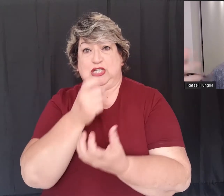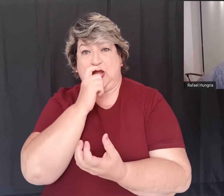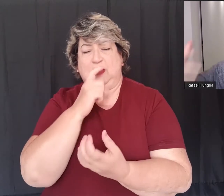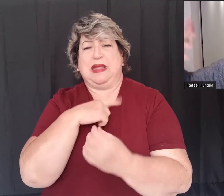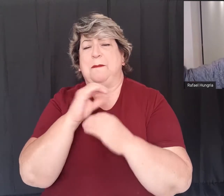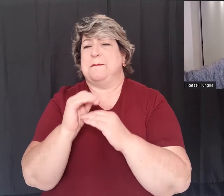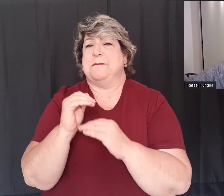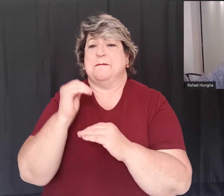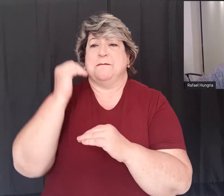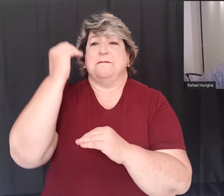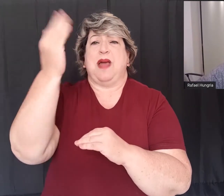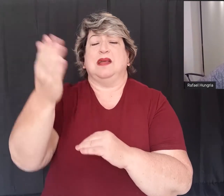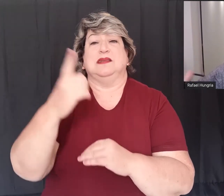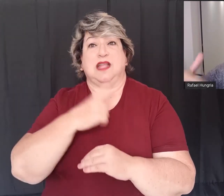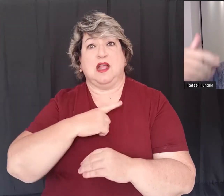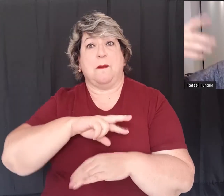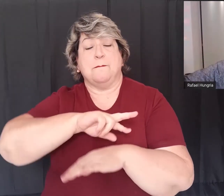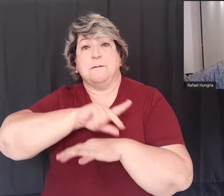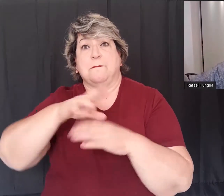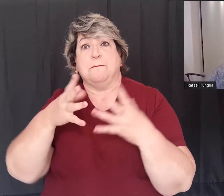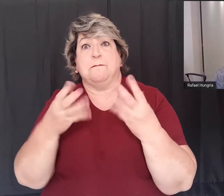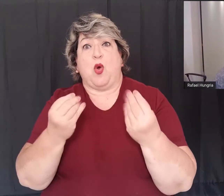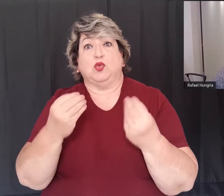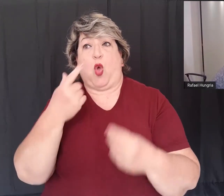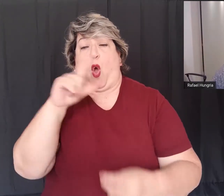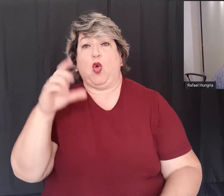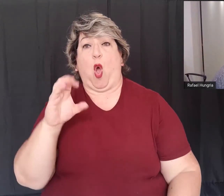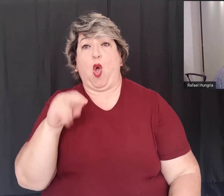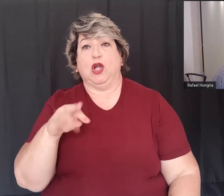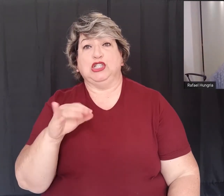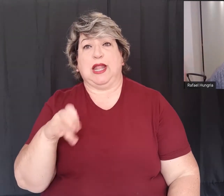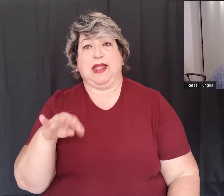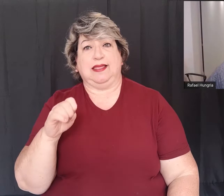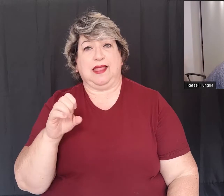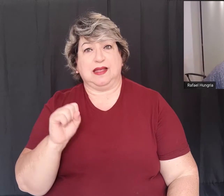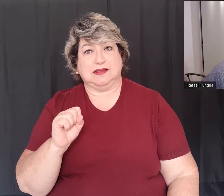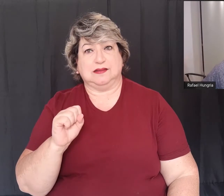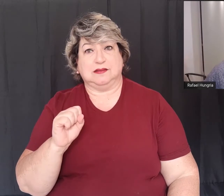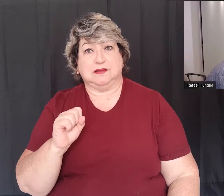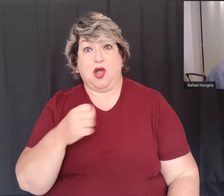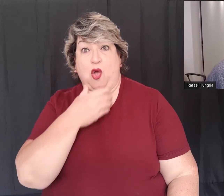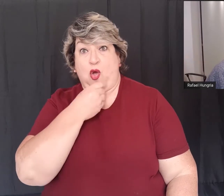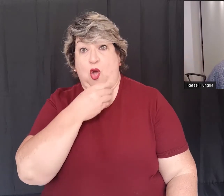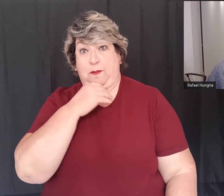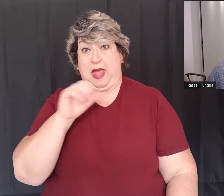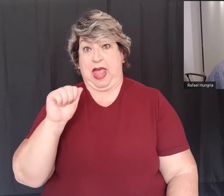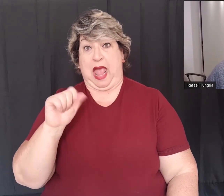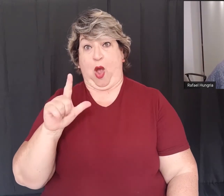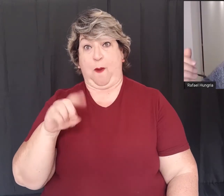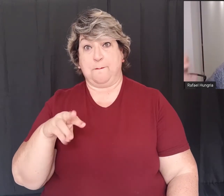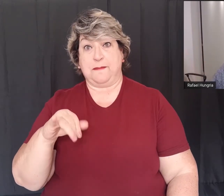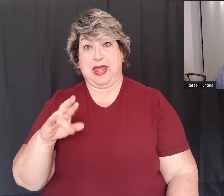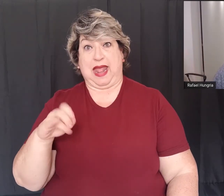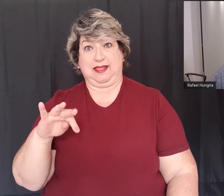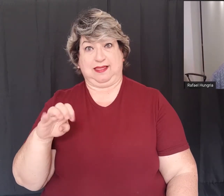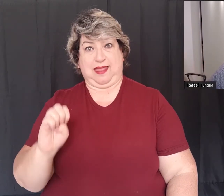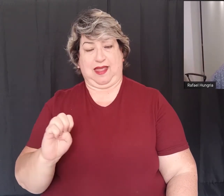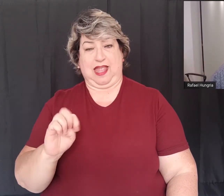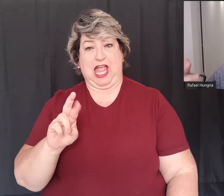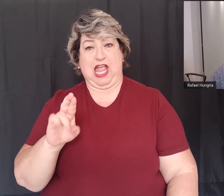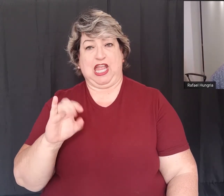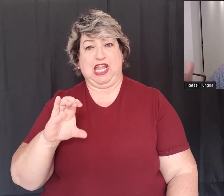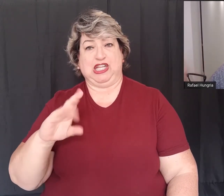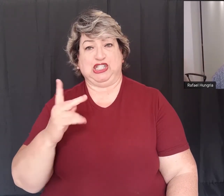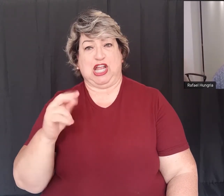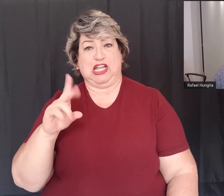existem muitas terras, muitos outros continentes. Inclusive, o almirante americano Richard Byrd conseguiu, na